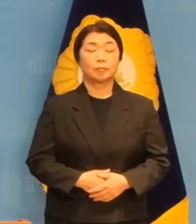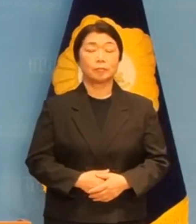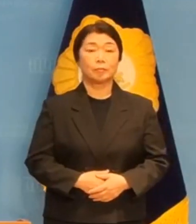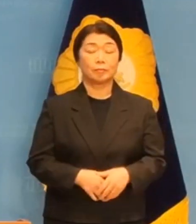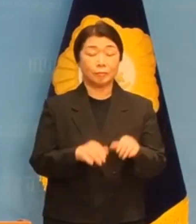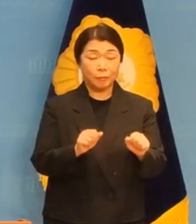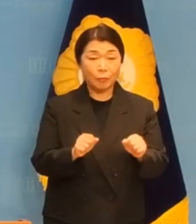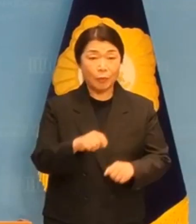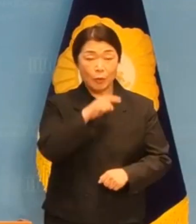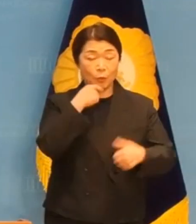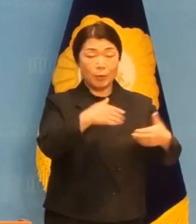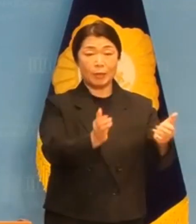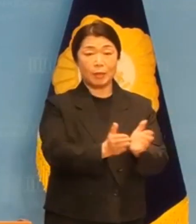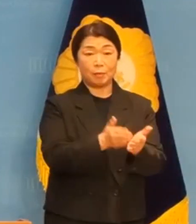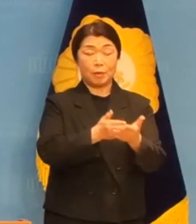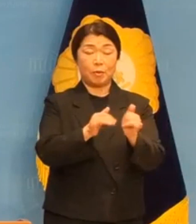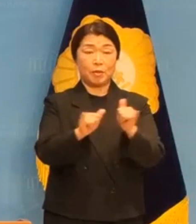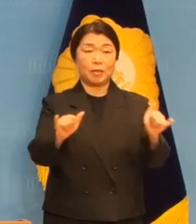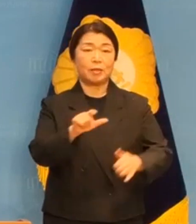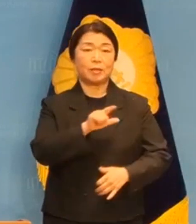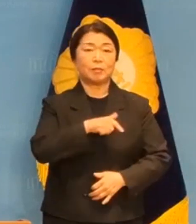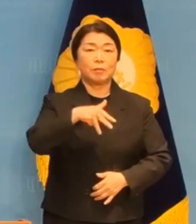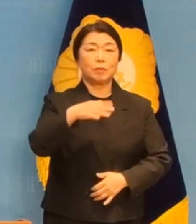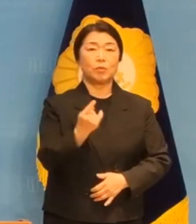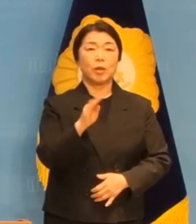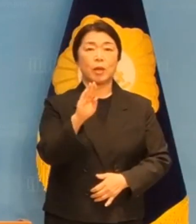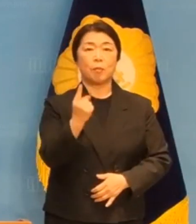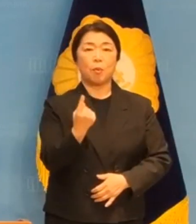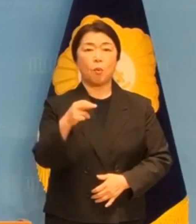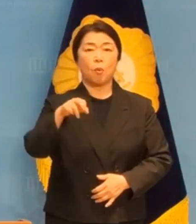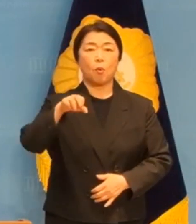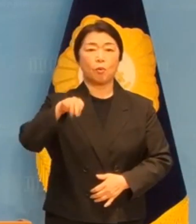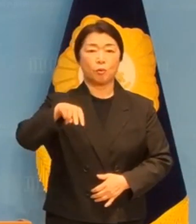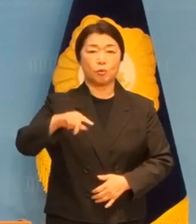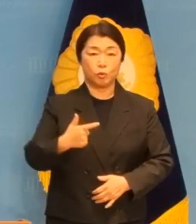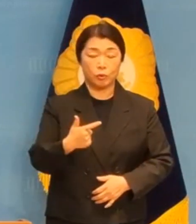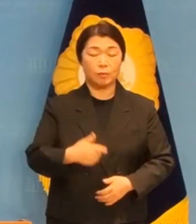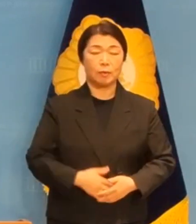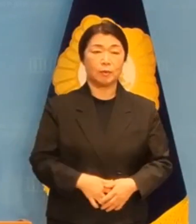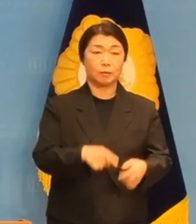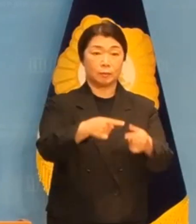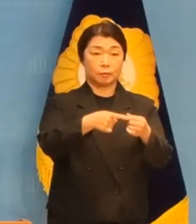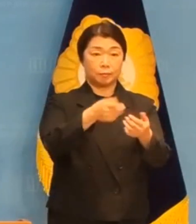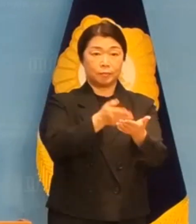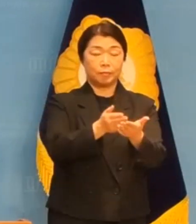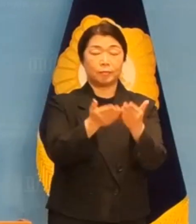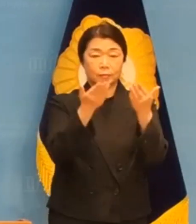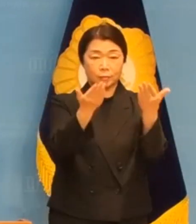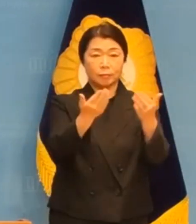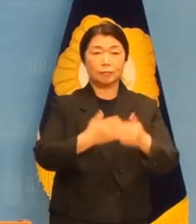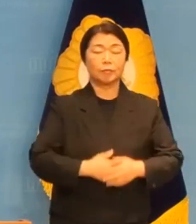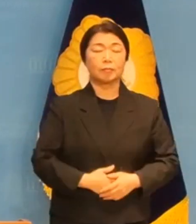안녕하세요. 국민의힘 수석 대변인 최보윤입니다. 첫 번째 논평 시작하겠습니다.